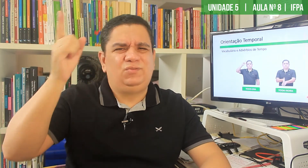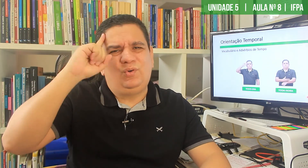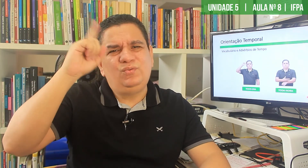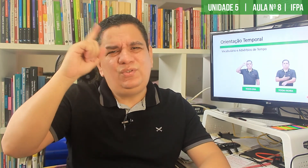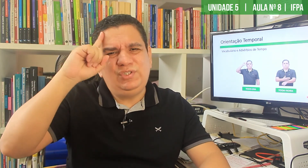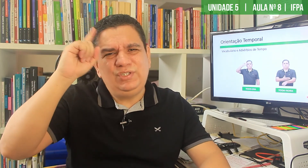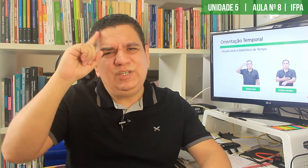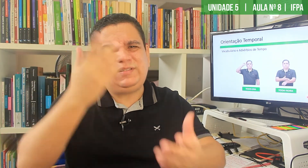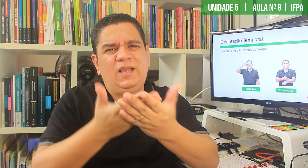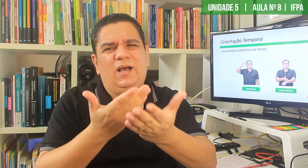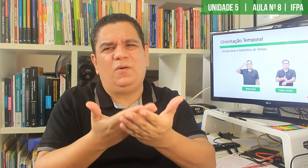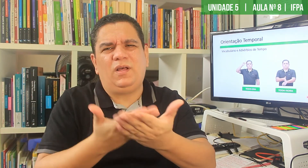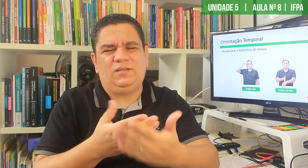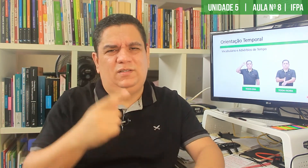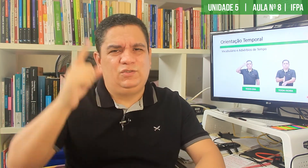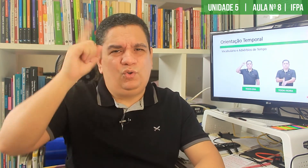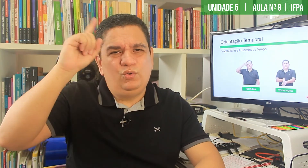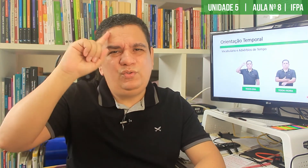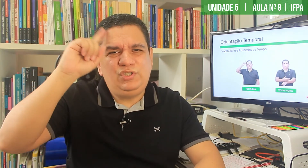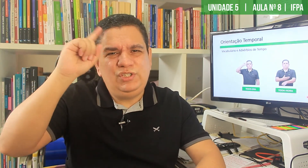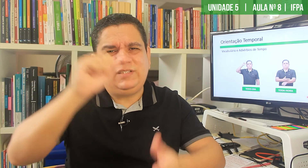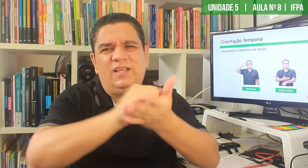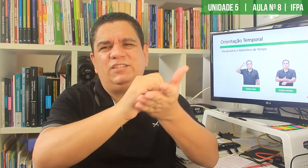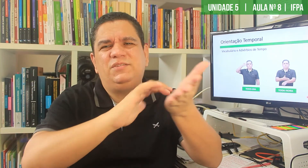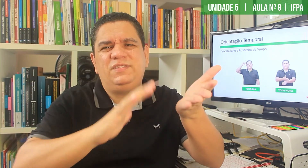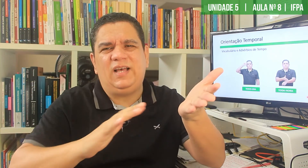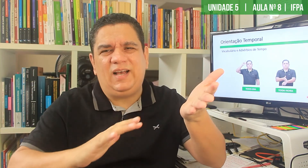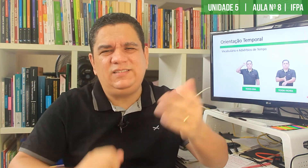todo dia tem aula. Todo dia tem atividade.